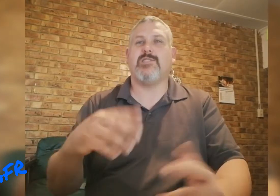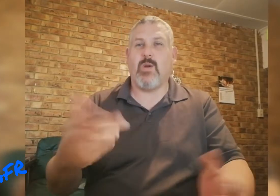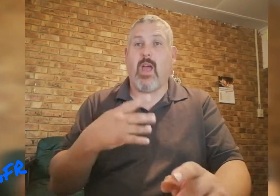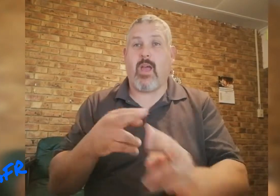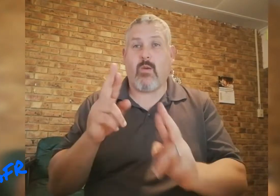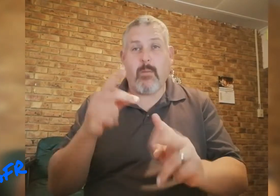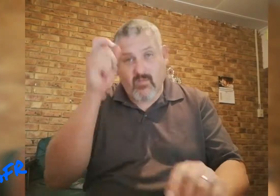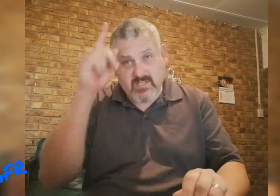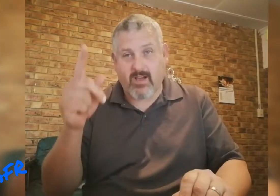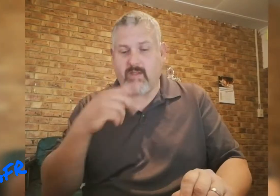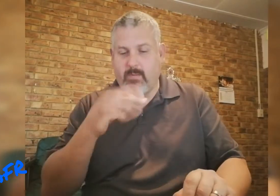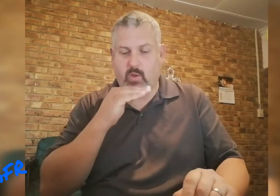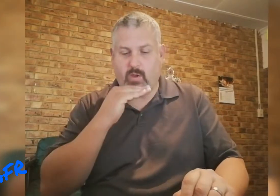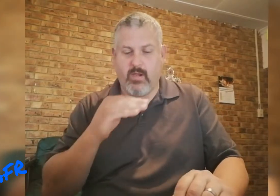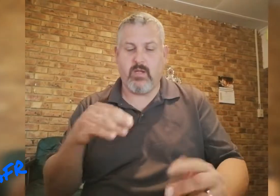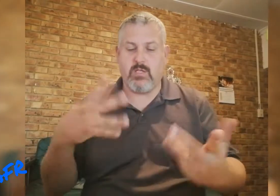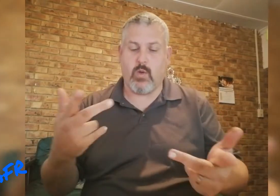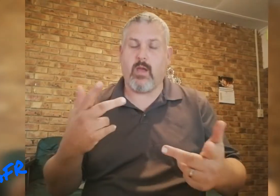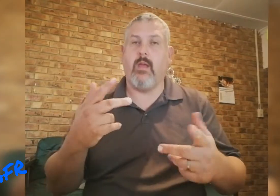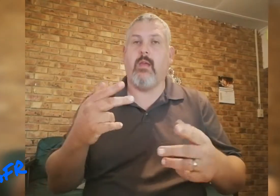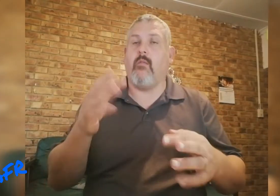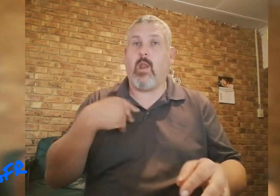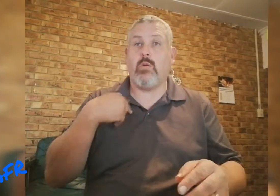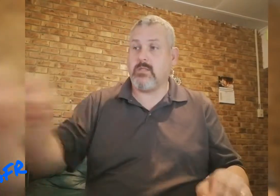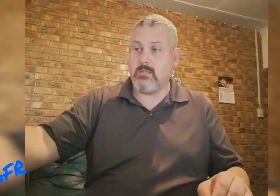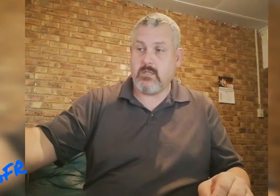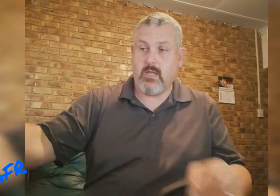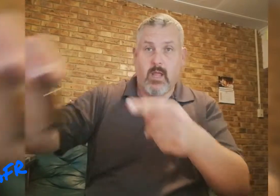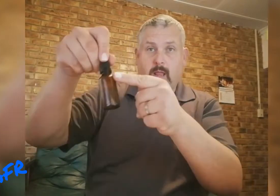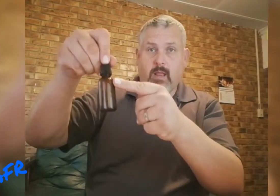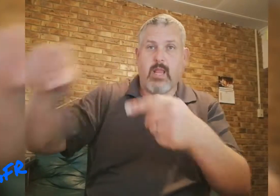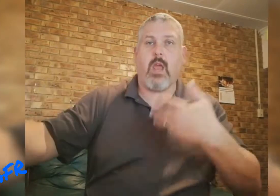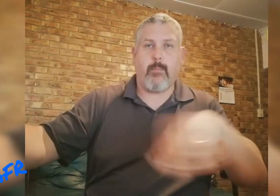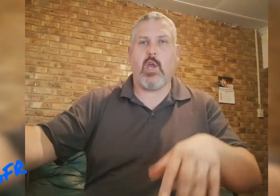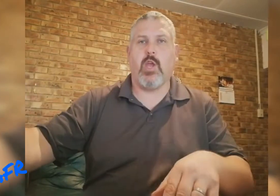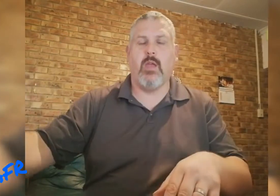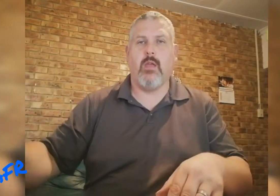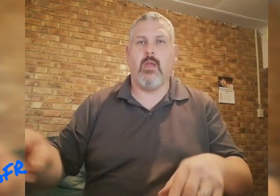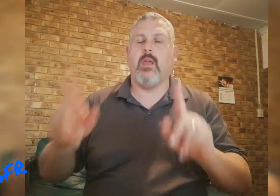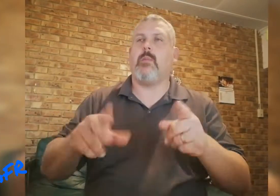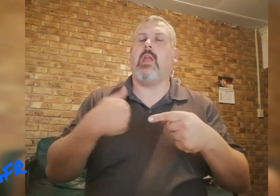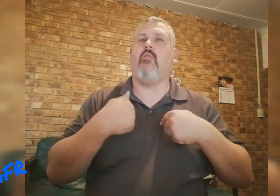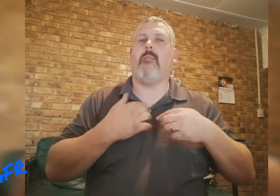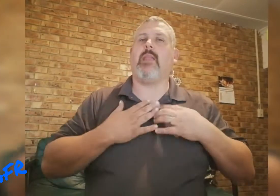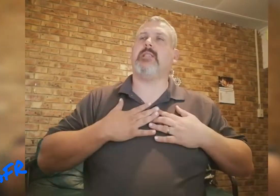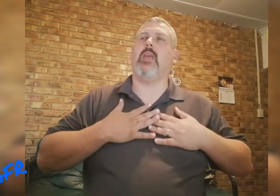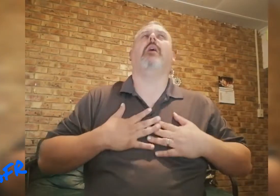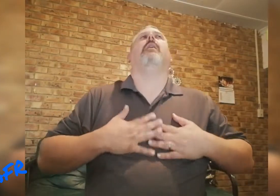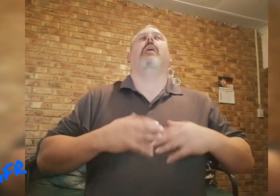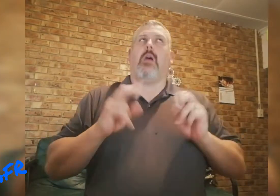So, ek hoop verstaan wat bedoel. So, wanneer ons dit gebruik, maar net om vir my te sê,